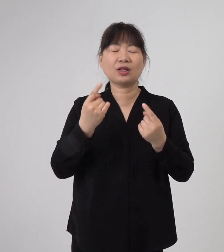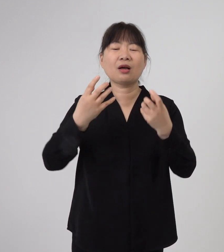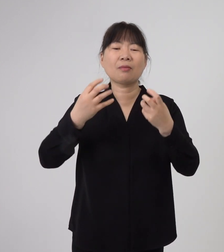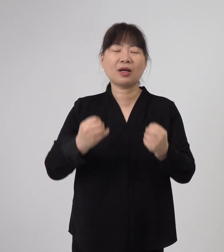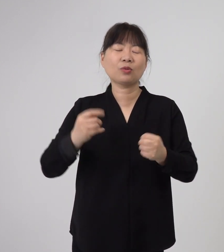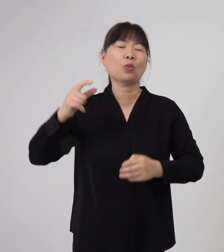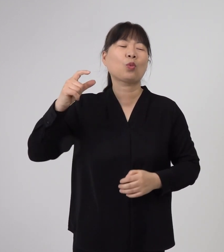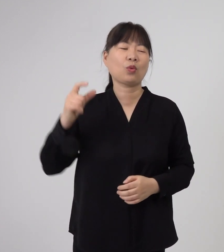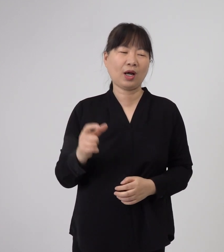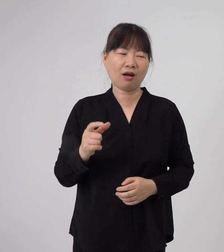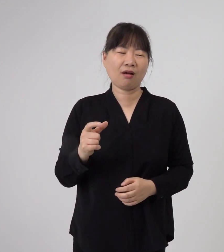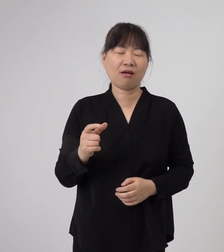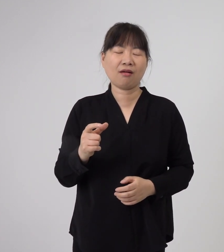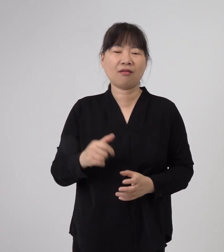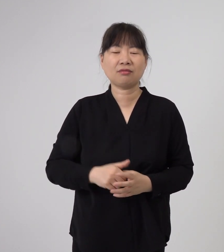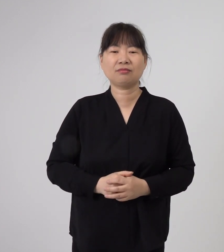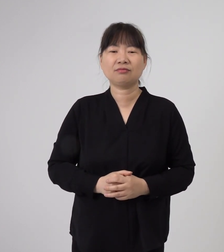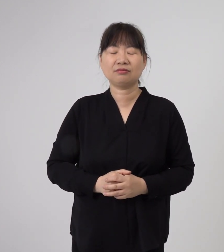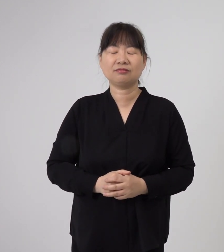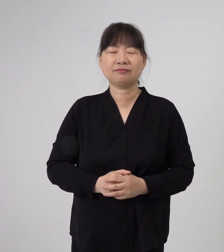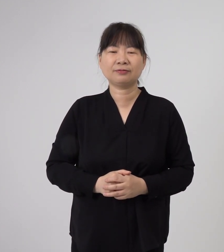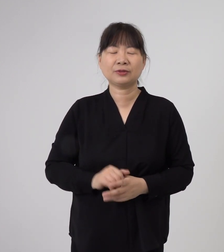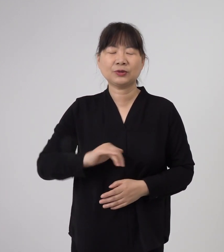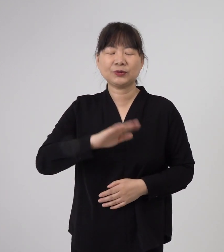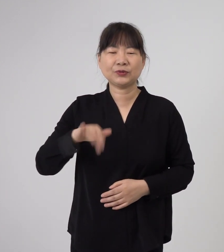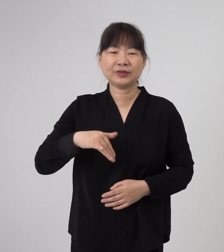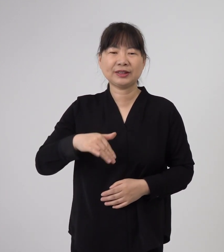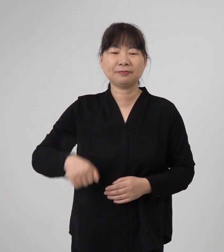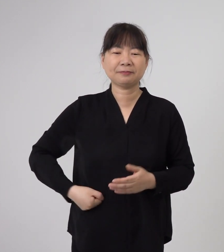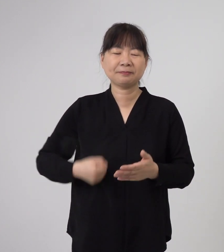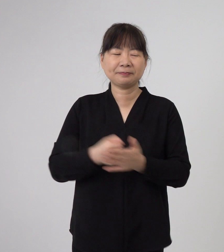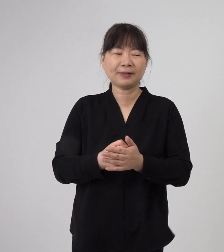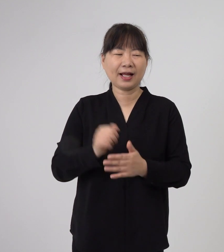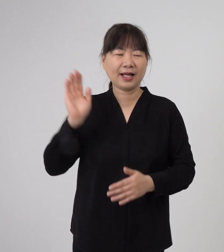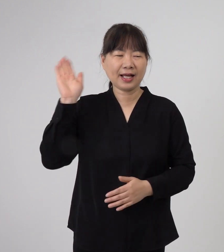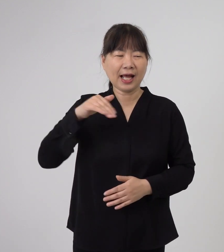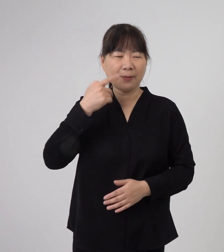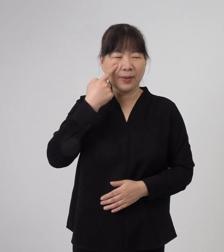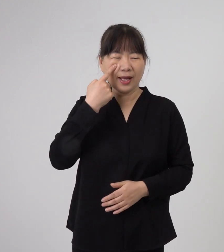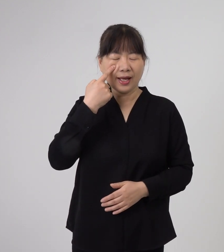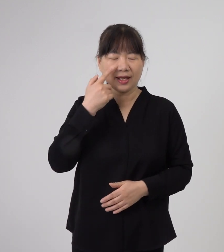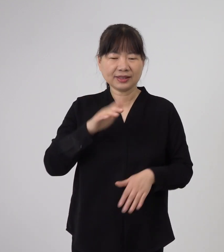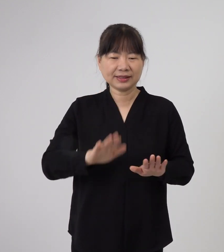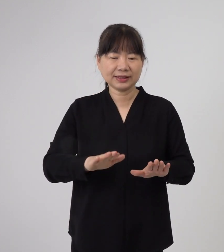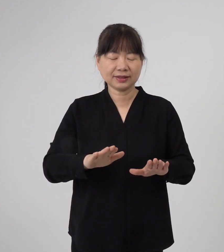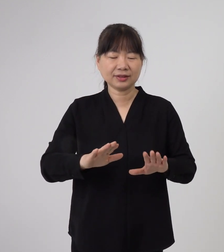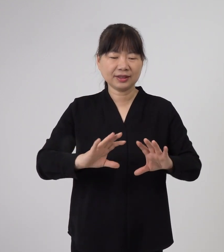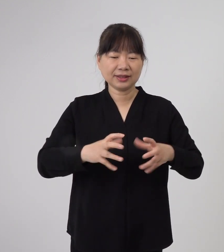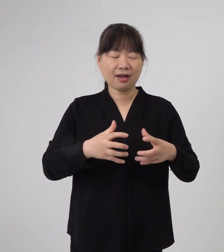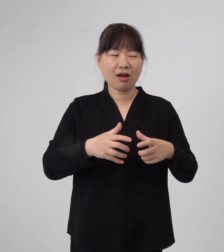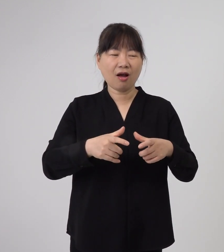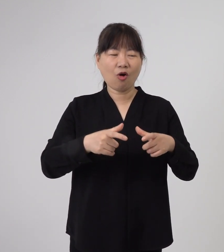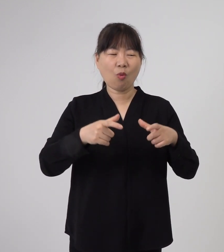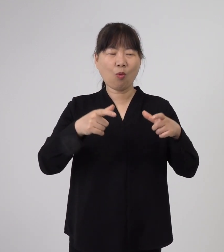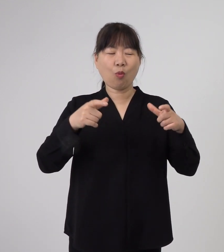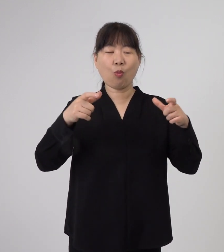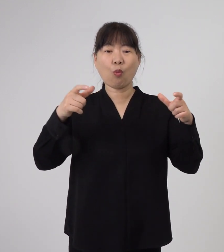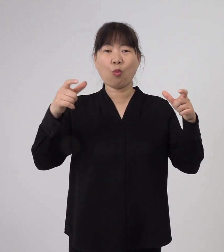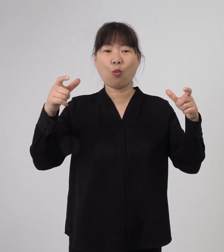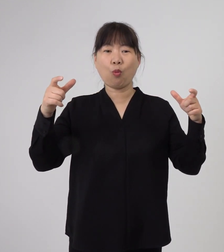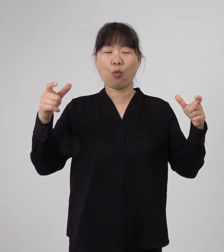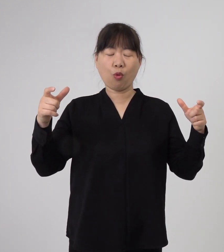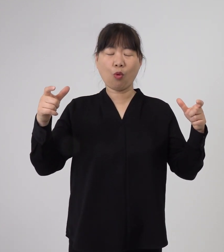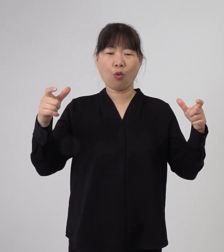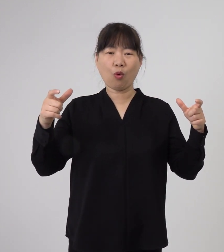강하도다. 자, 이렇게 하자. 무슨 뜻인가 하면 점점점 이들이 땅에 가득 애굽 땅에